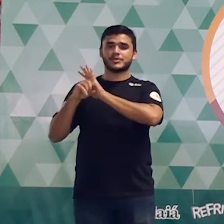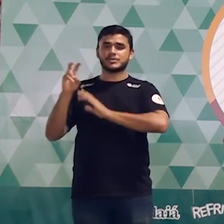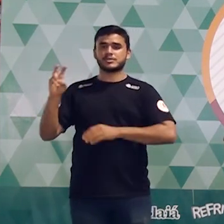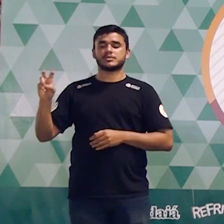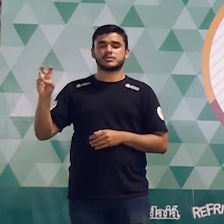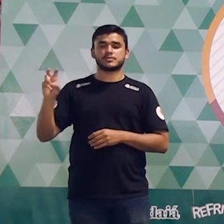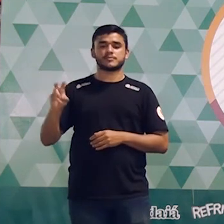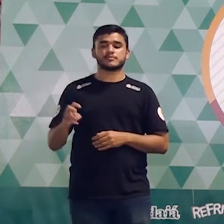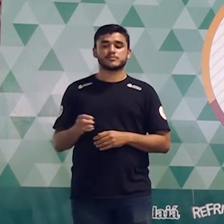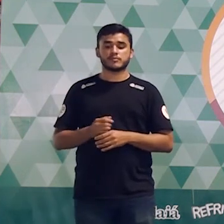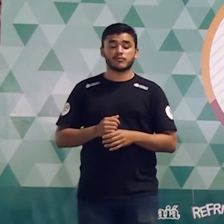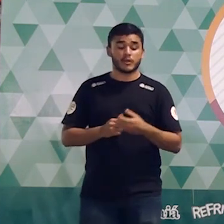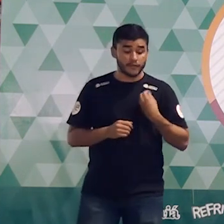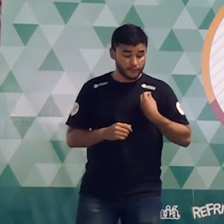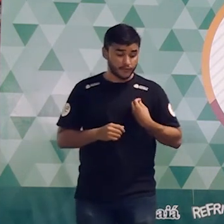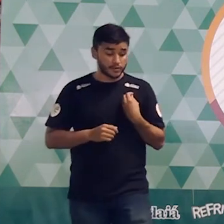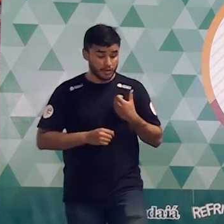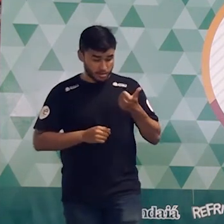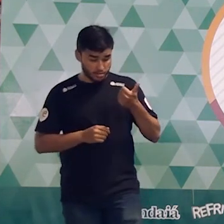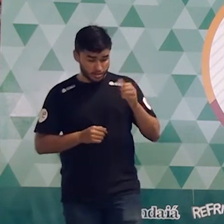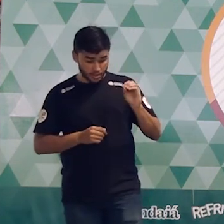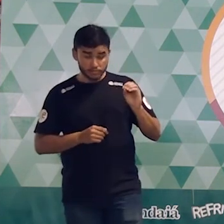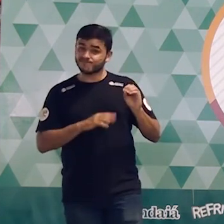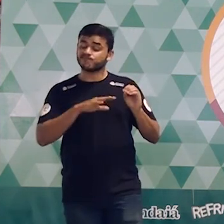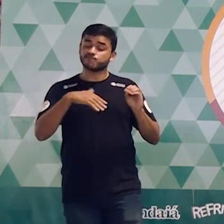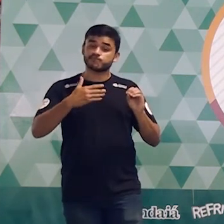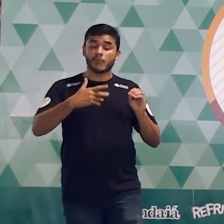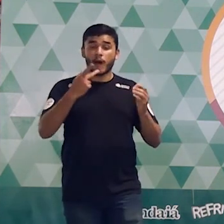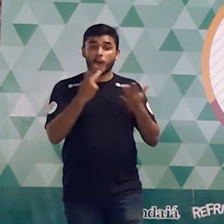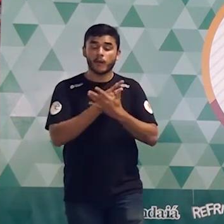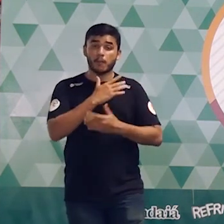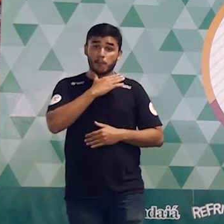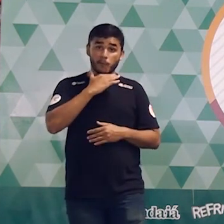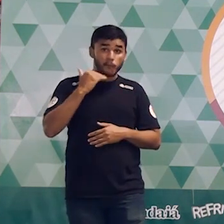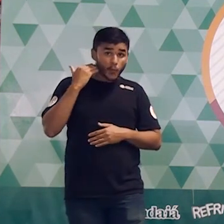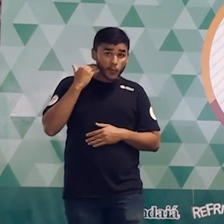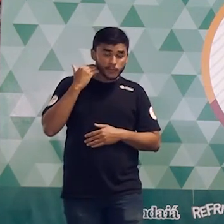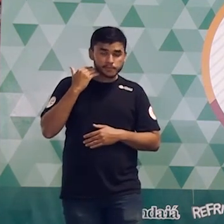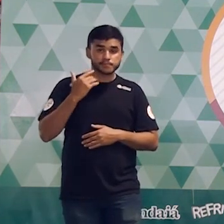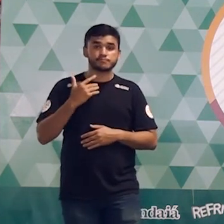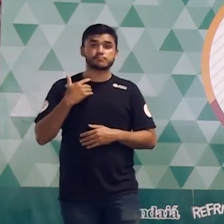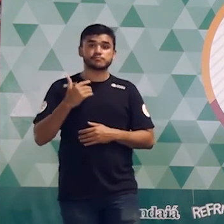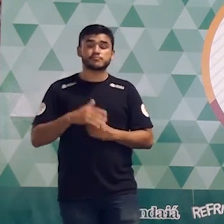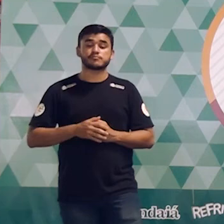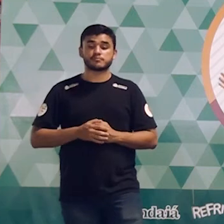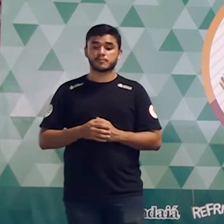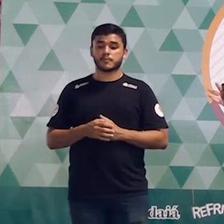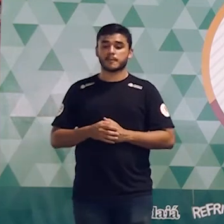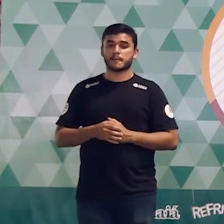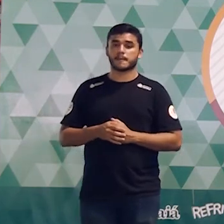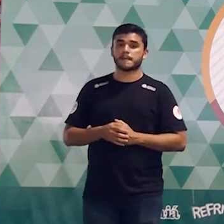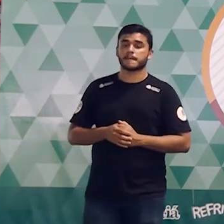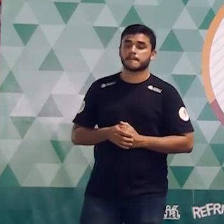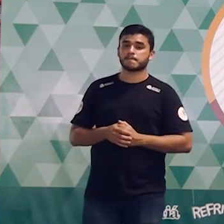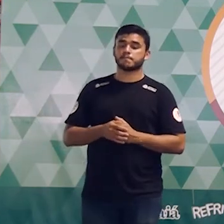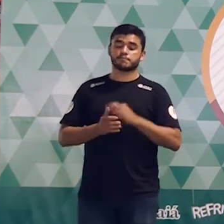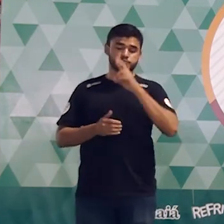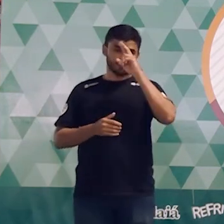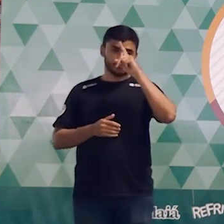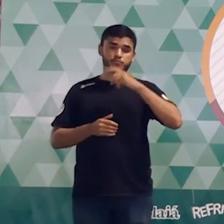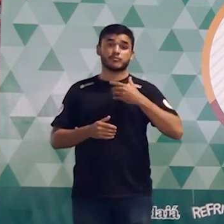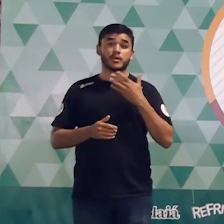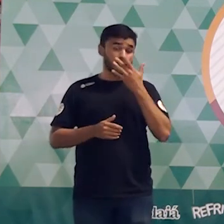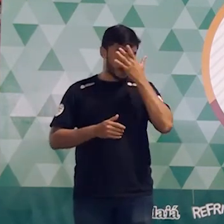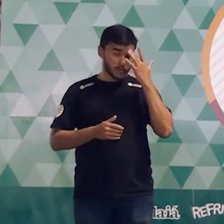tinham 10 pessoas no grupo, essas 10 pessoas morreram, certo? No caso, desculpa, me troquei aqui,